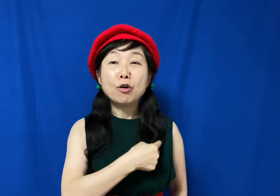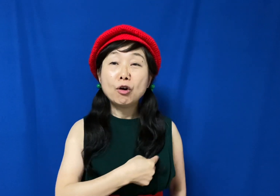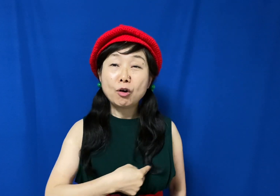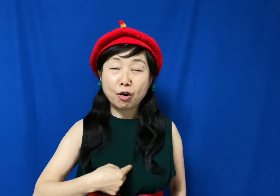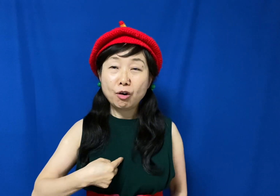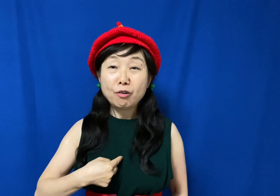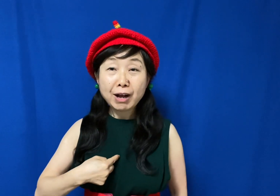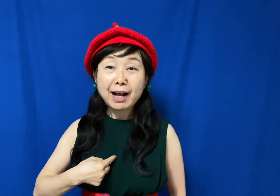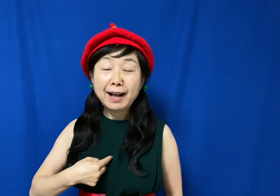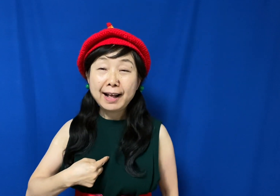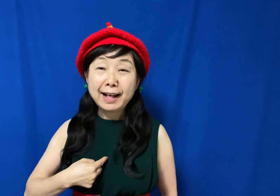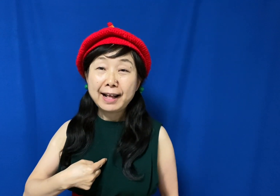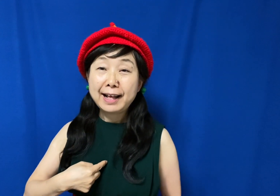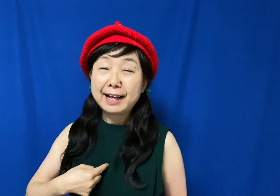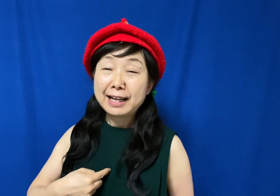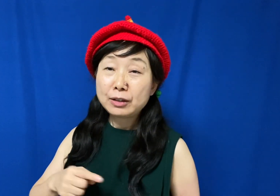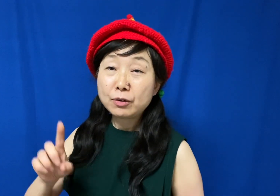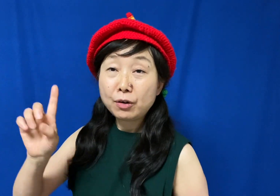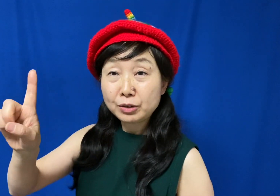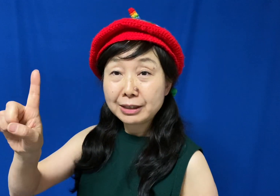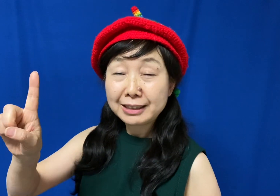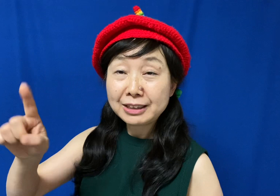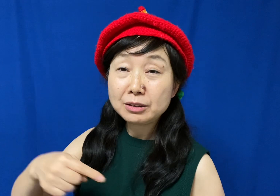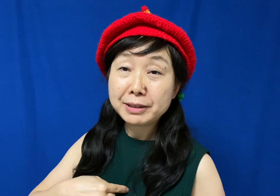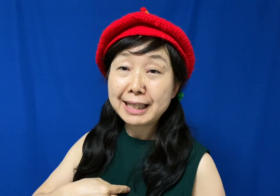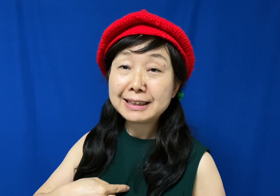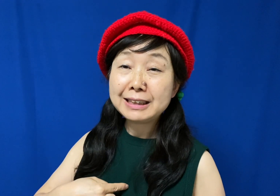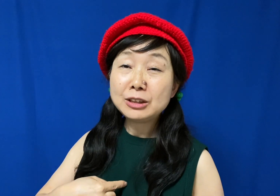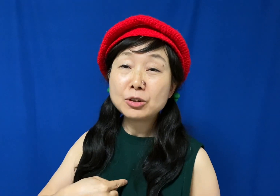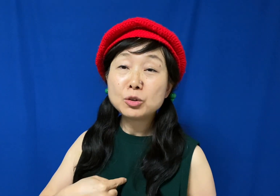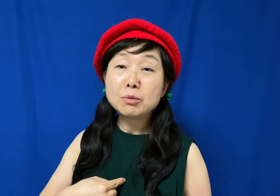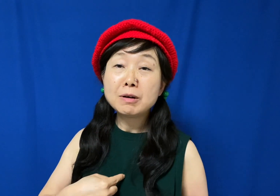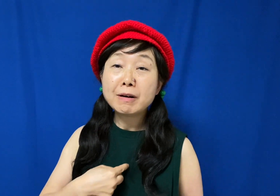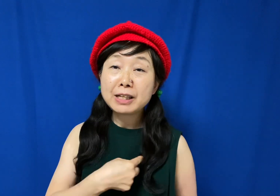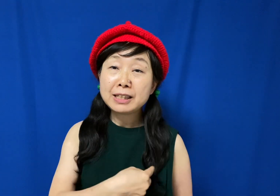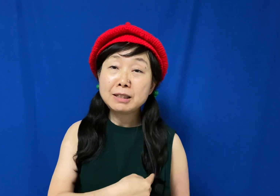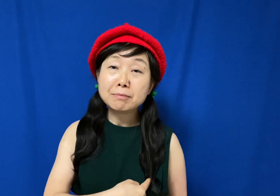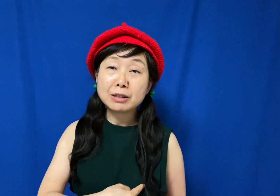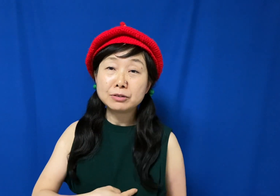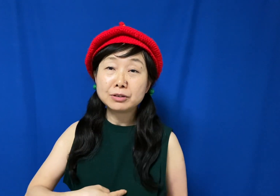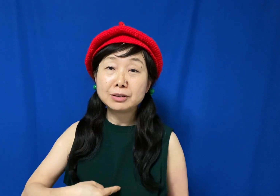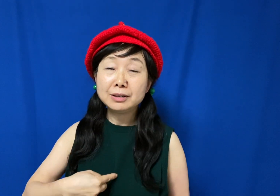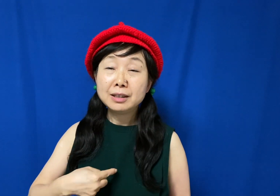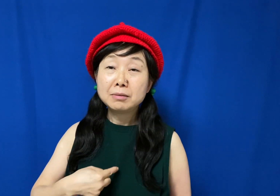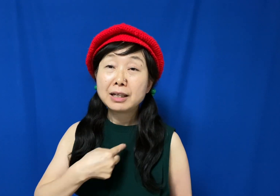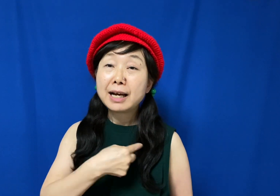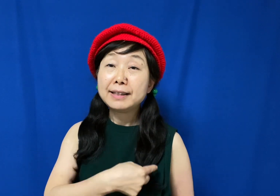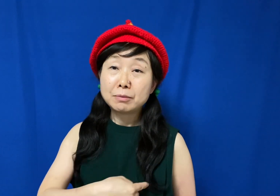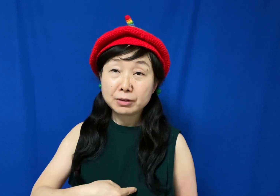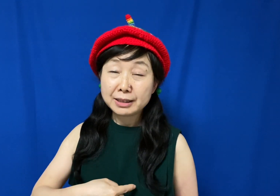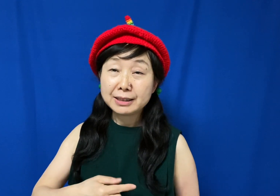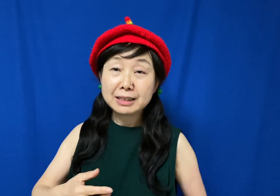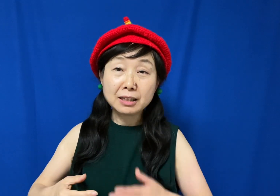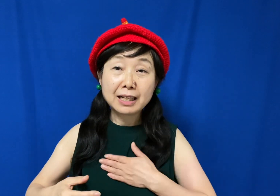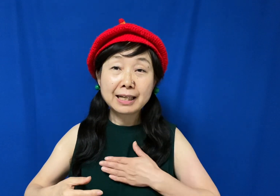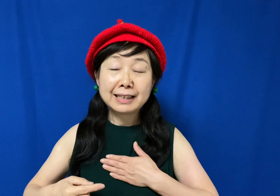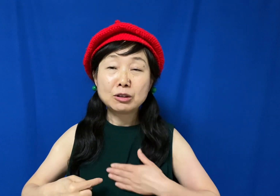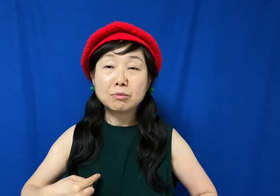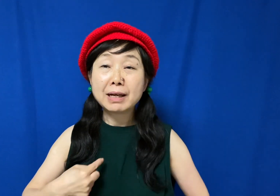心は人差し指で心臓の周りに丸を 書いてもいいし、体の真ん